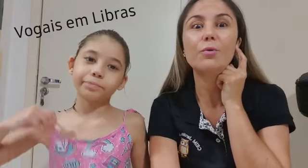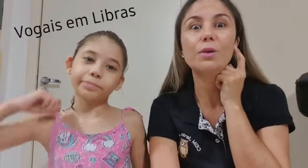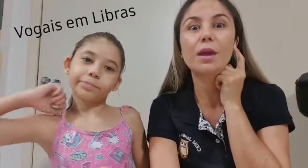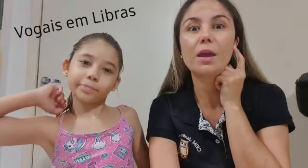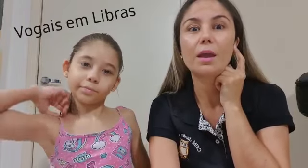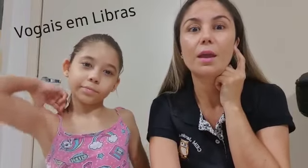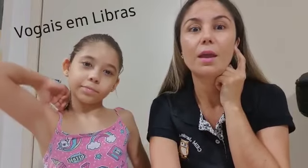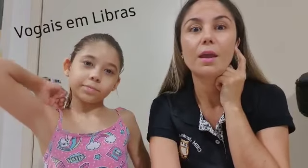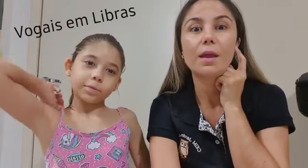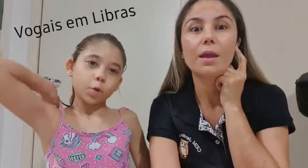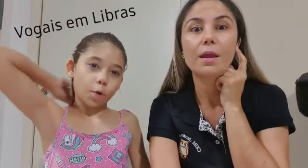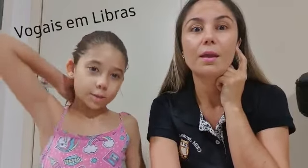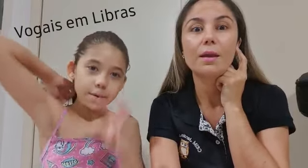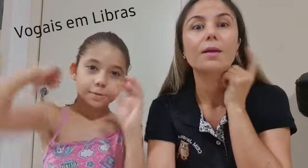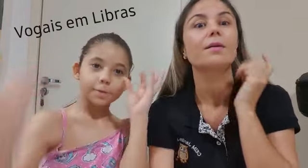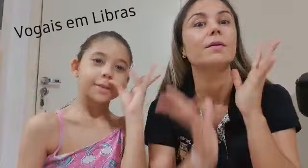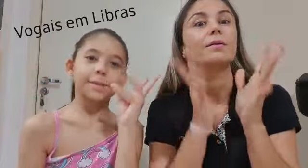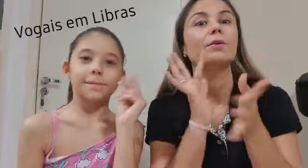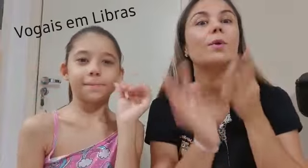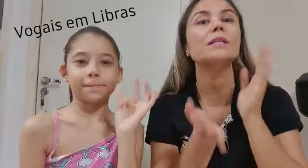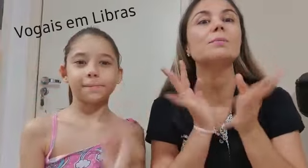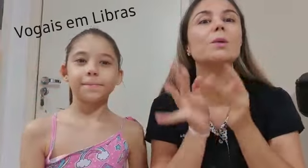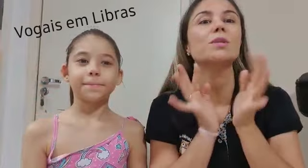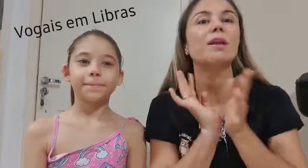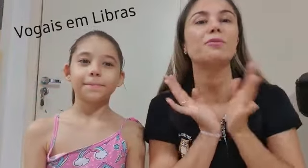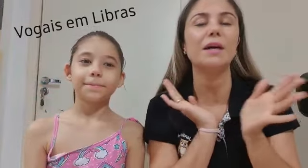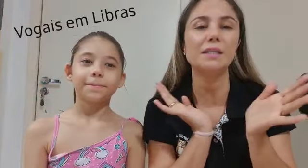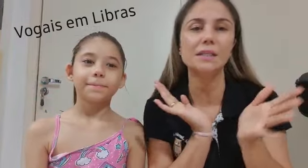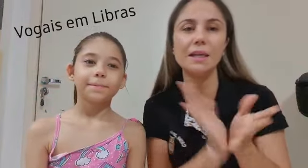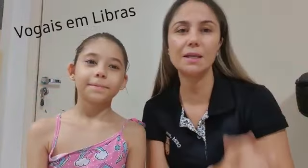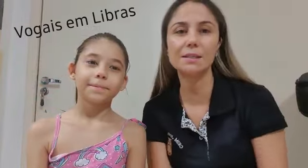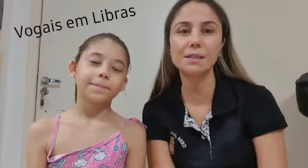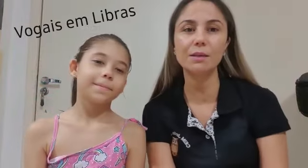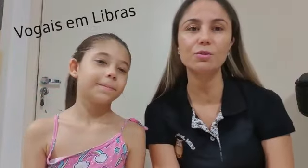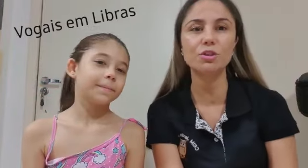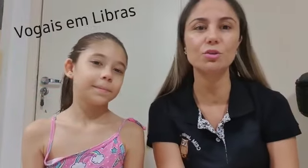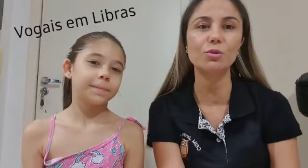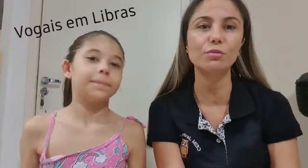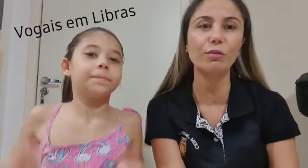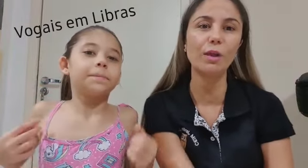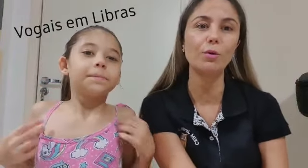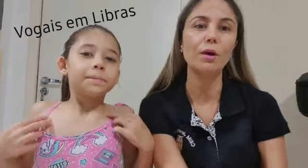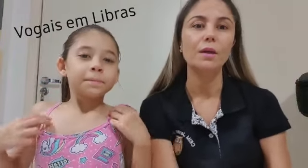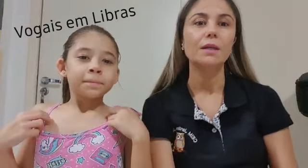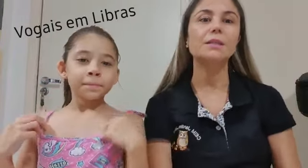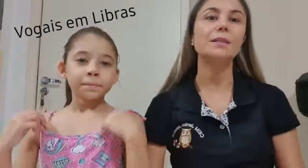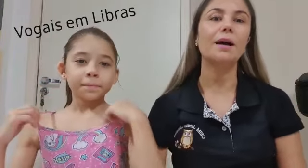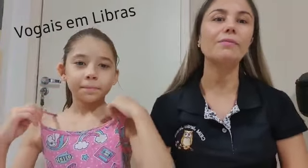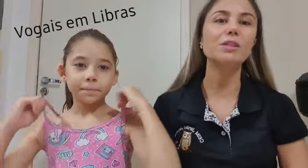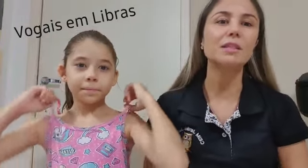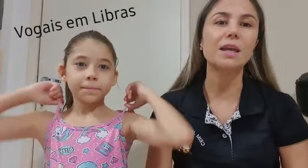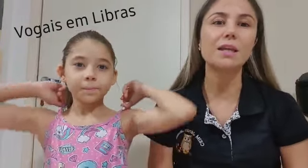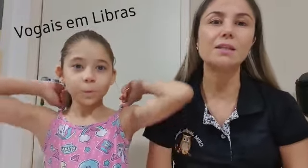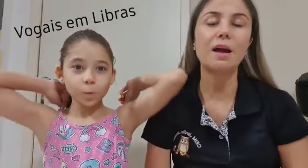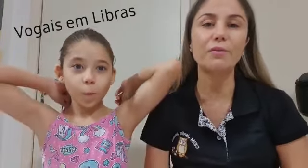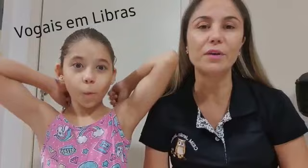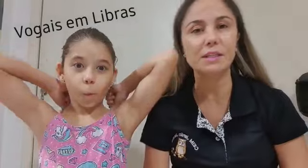quê? Com as mãos. Com as mãos, ela faz sinais. Então a gente hoje veio ensinar vocês a